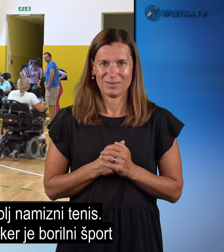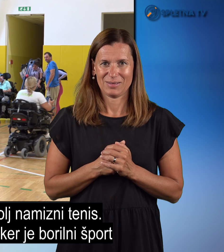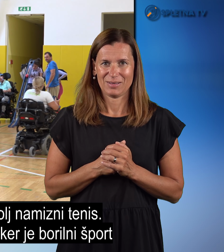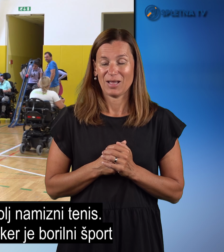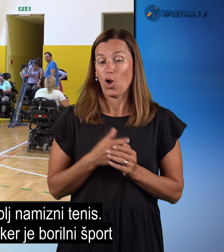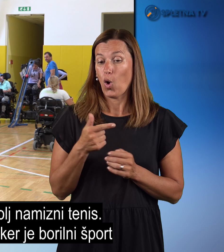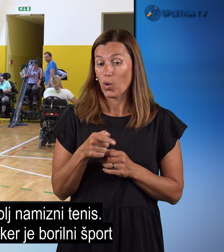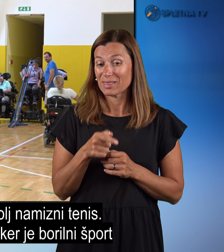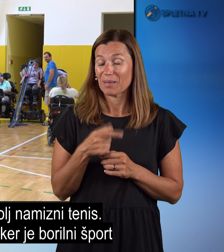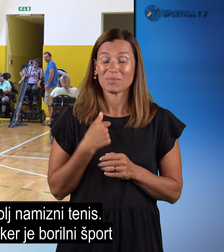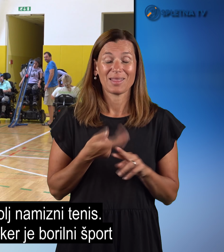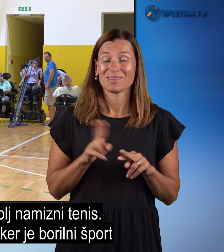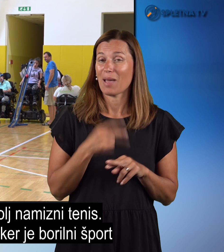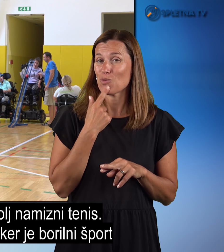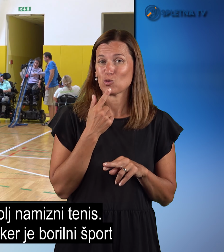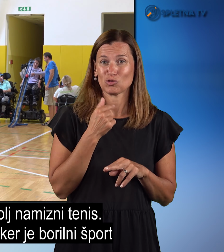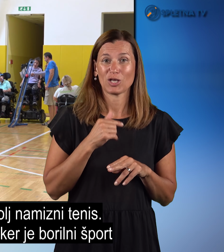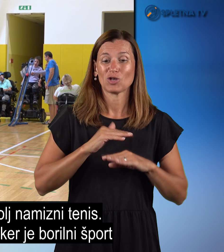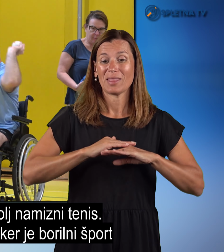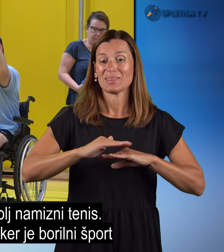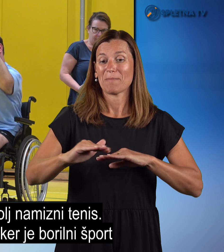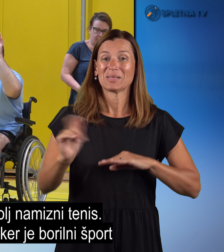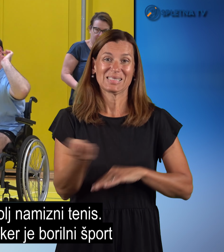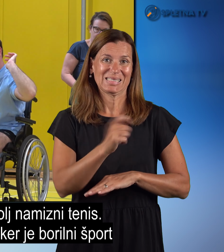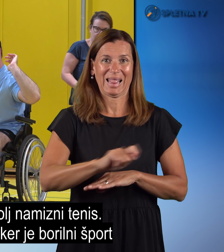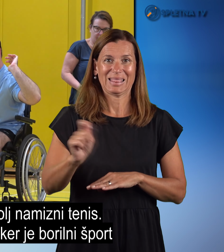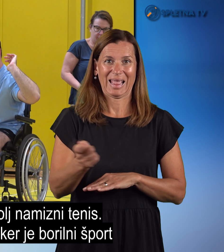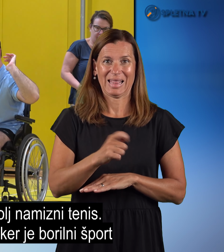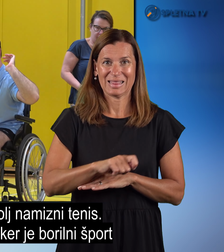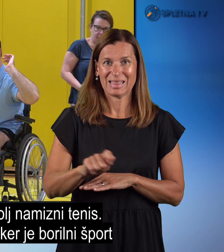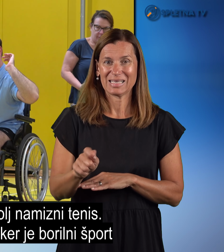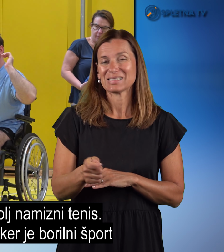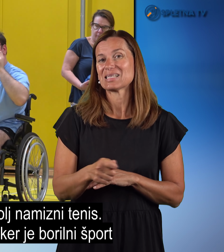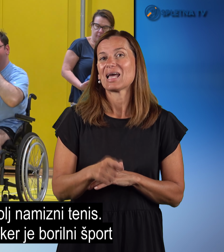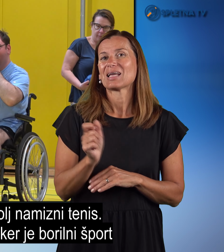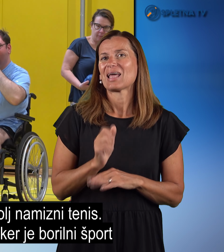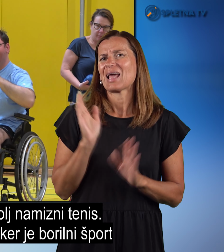najbolj namizen tenis, ker je karate,